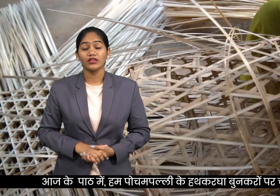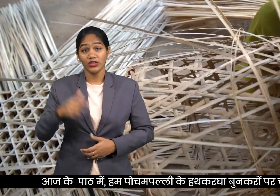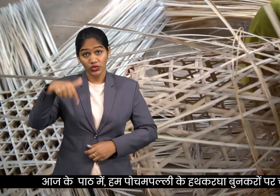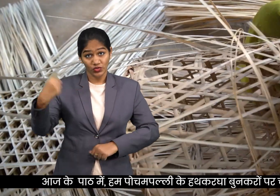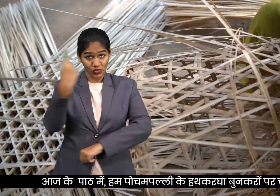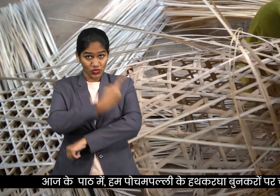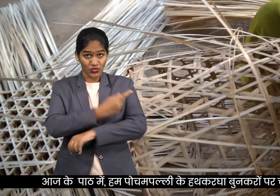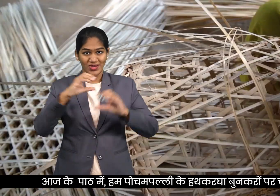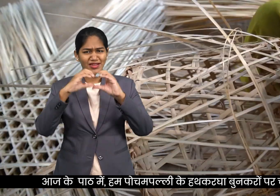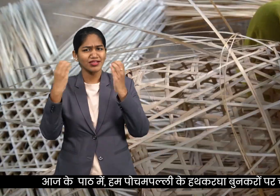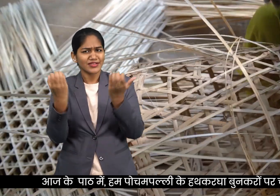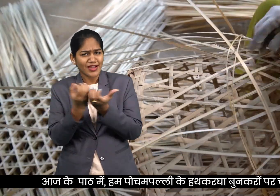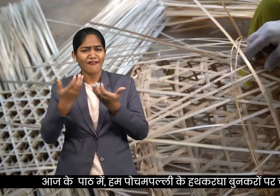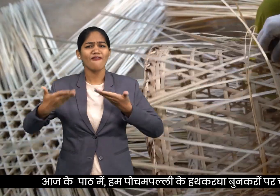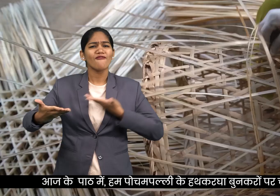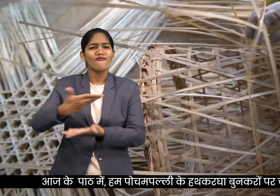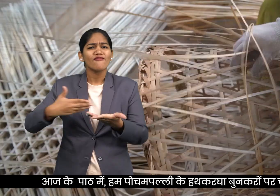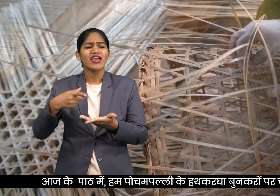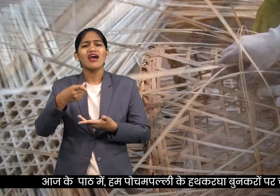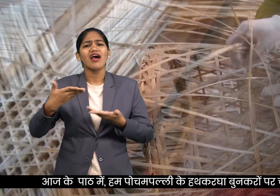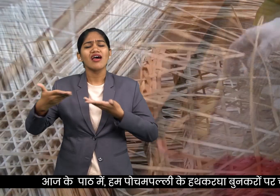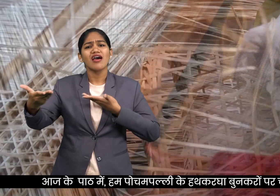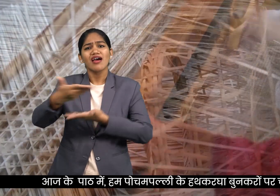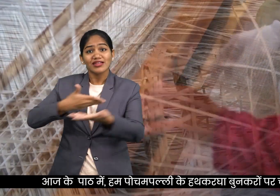आज के पाठ में हम